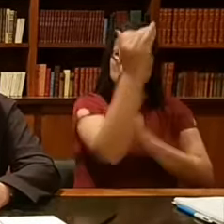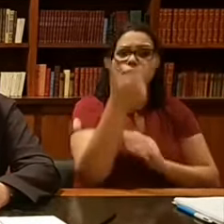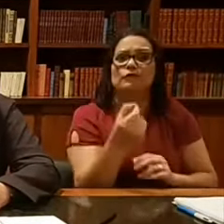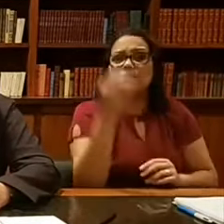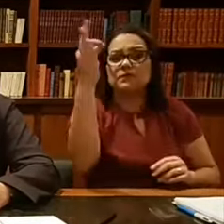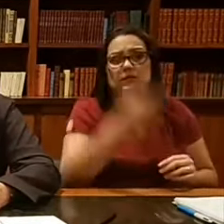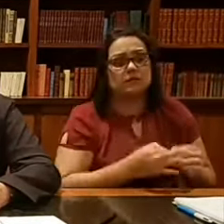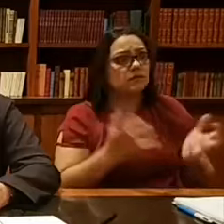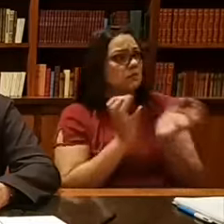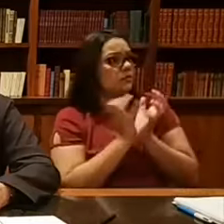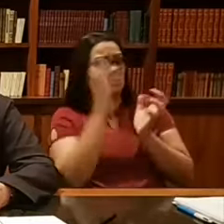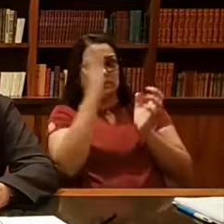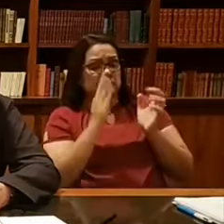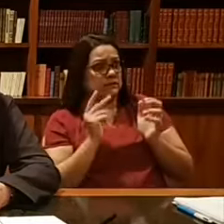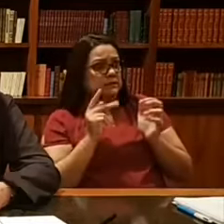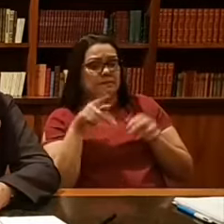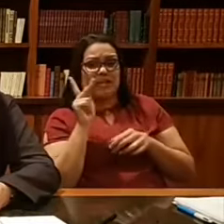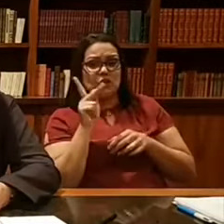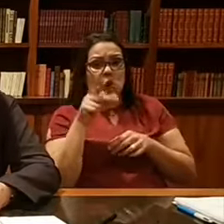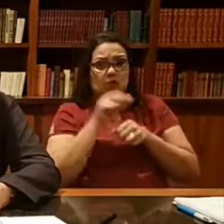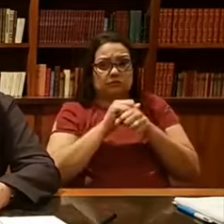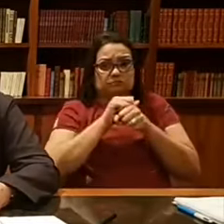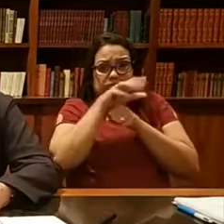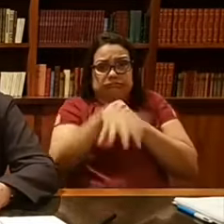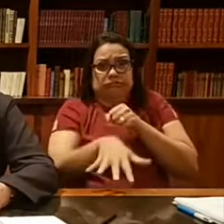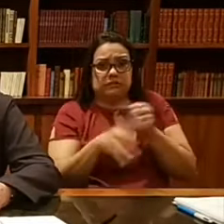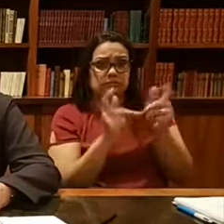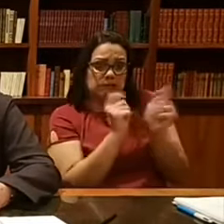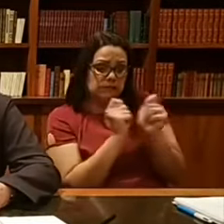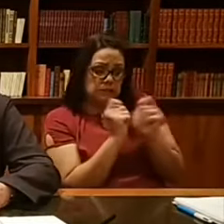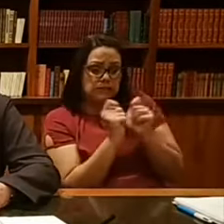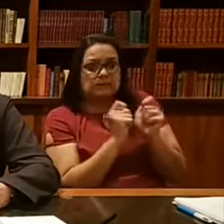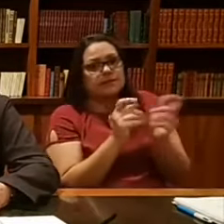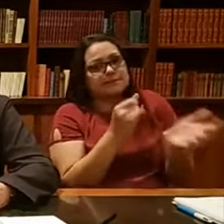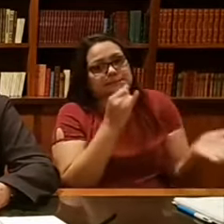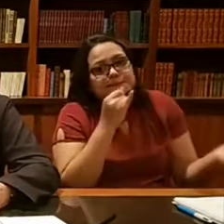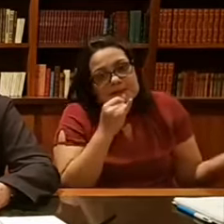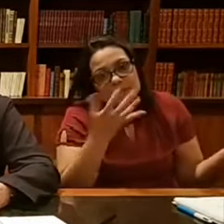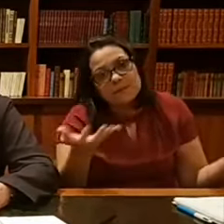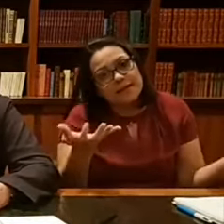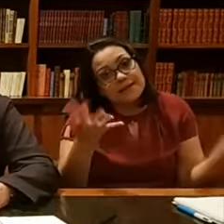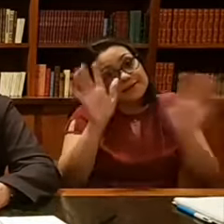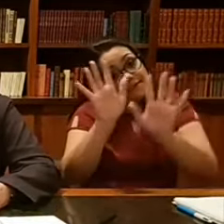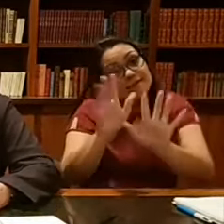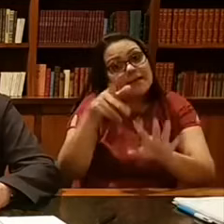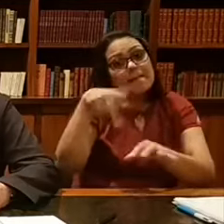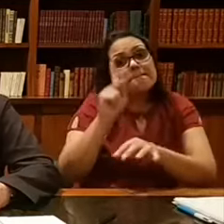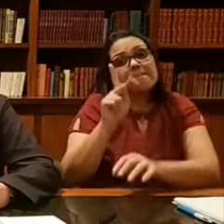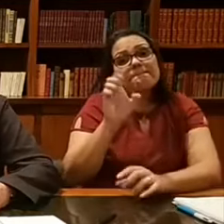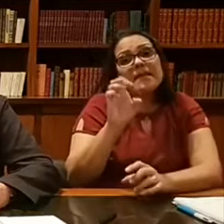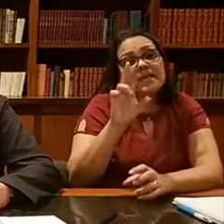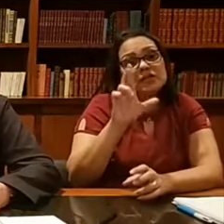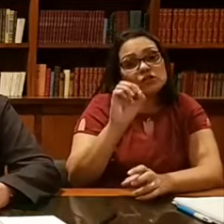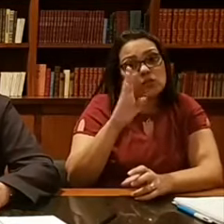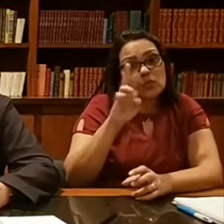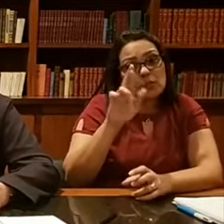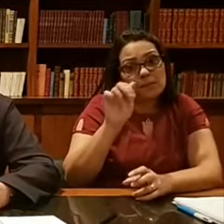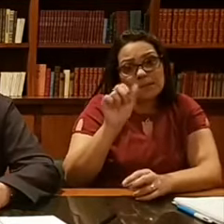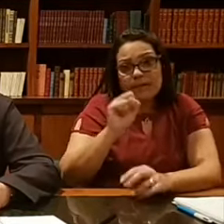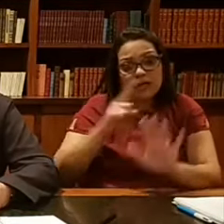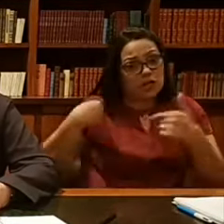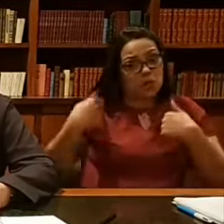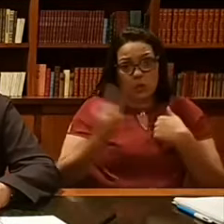máximo possível, segurou, mas infelizmente ontem a decisão é da Petrobras, não tem interferência nossa. A Petrobras, que